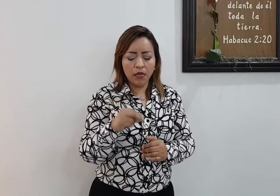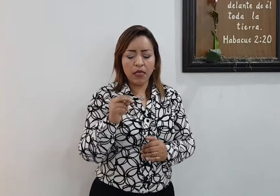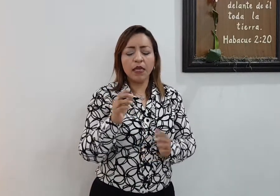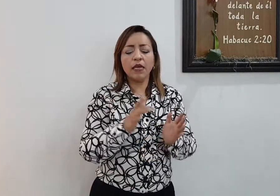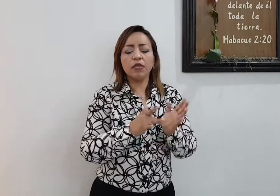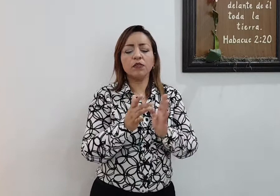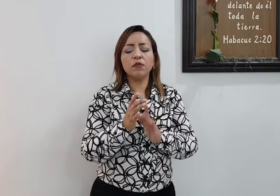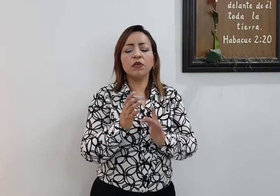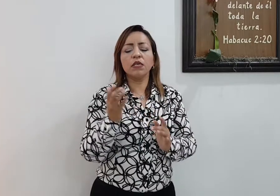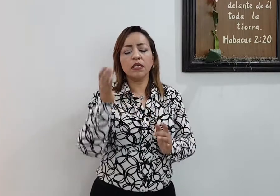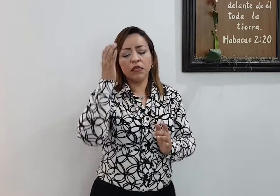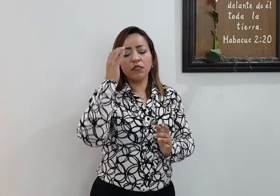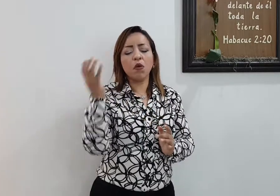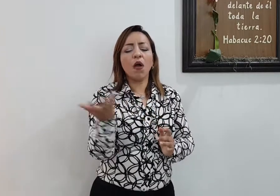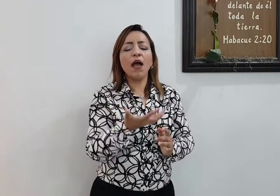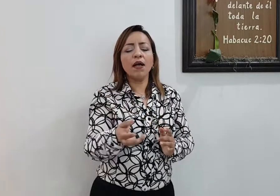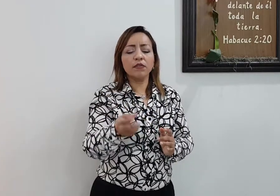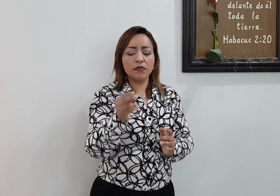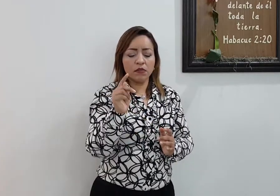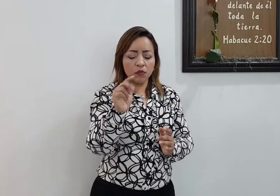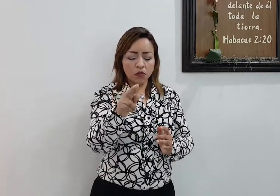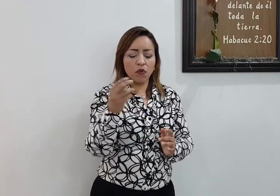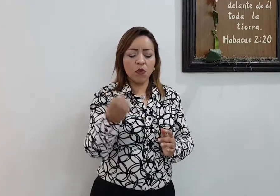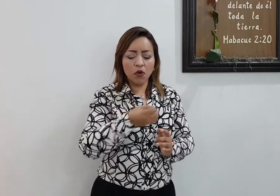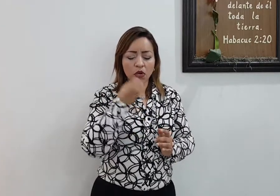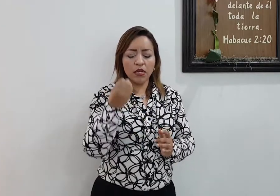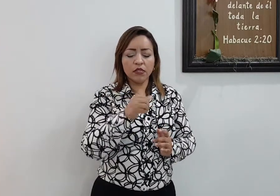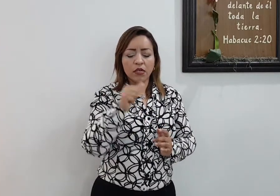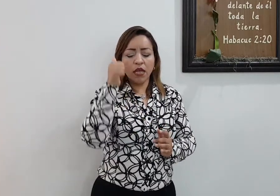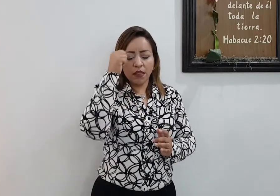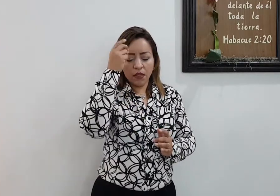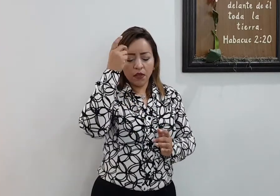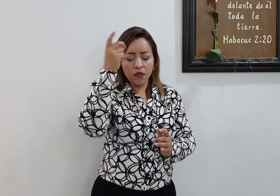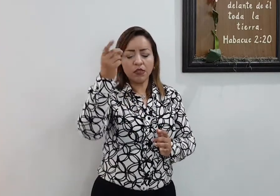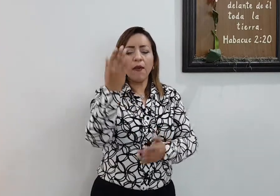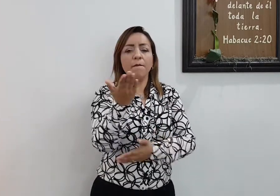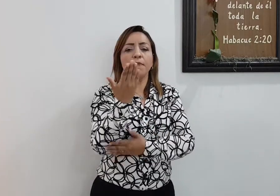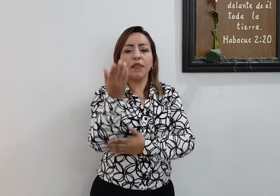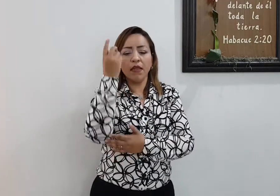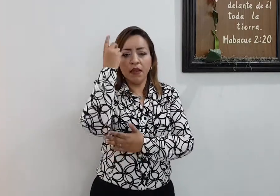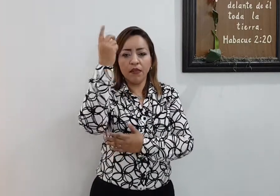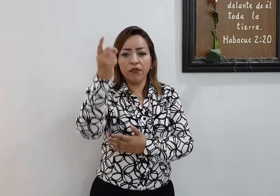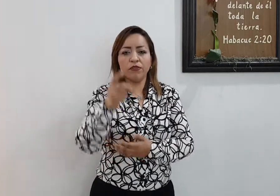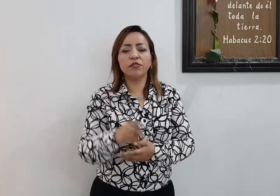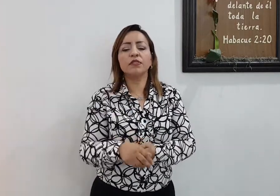oración, cualesquiera que ésta sea. ¿Te gustaría hacerlo, hermano? Yo he estado desafiando este mes porque estamos